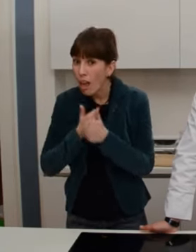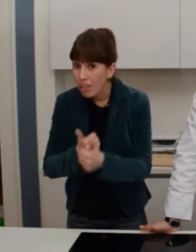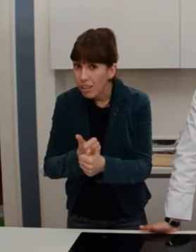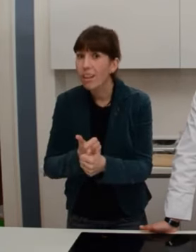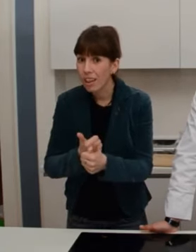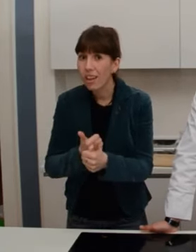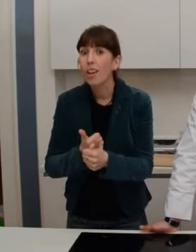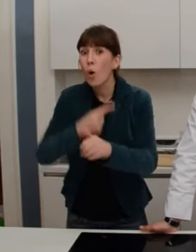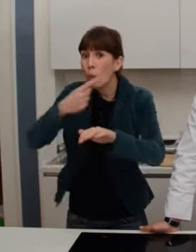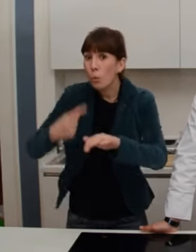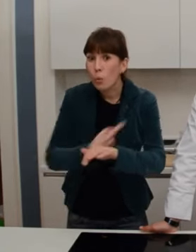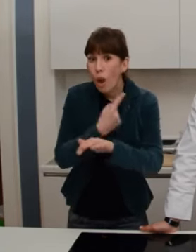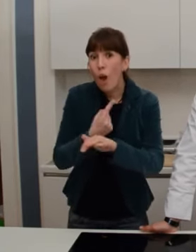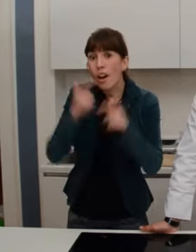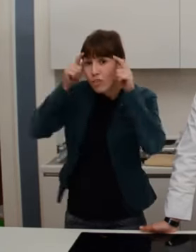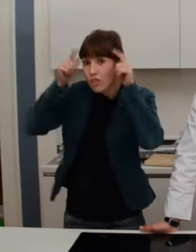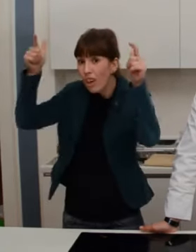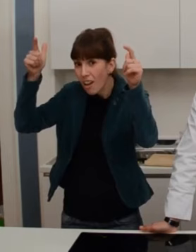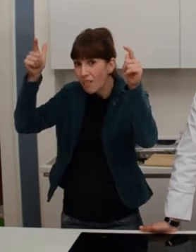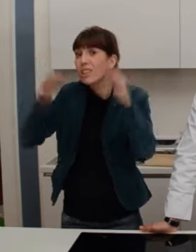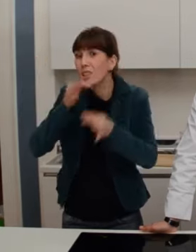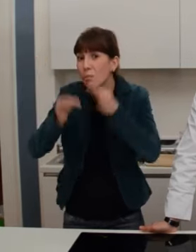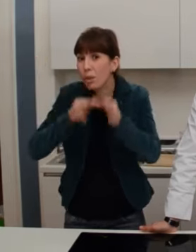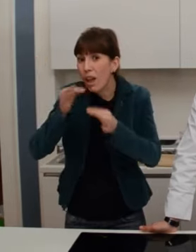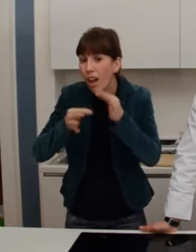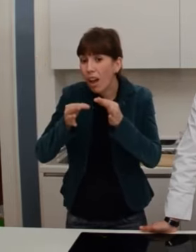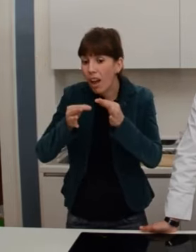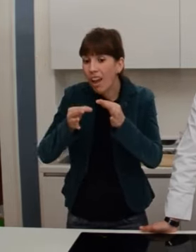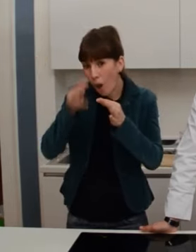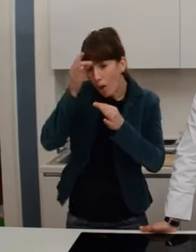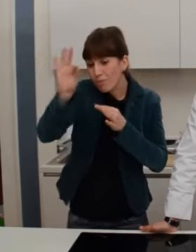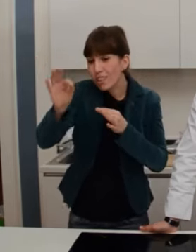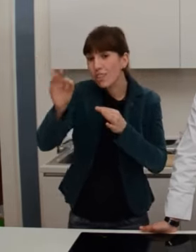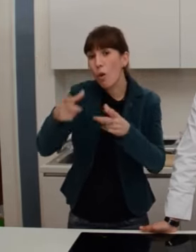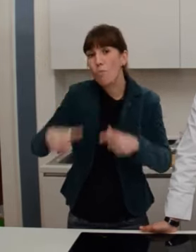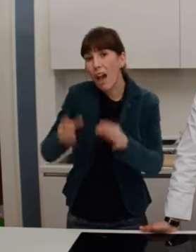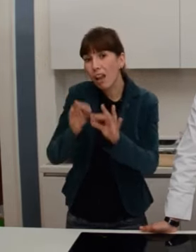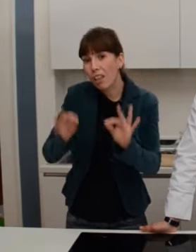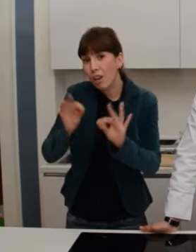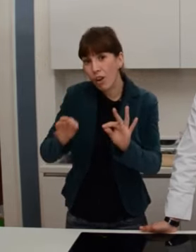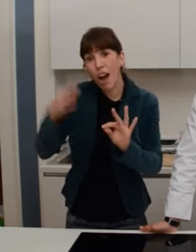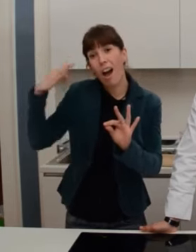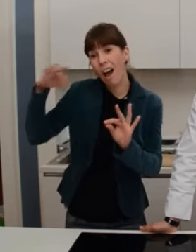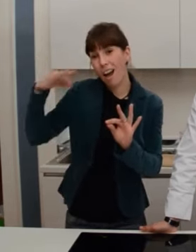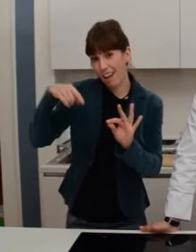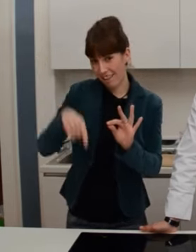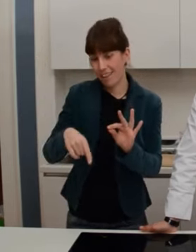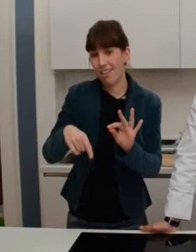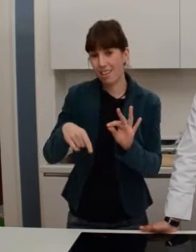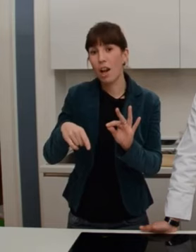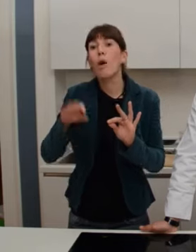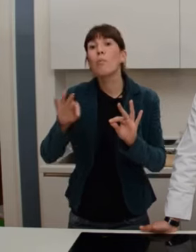preparare in meno di un'ora un piatto di alta cucina da gustare in famiglia o con amici dal 19 febbraio su